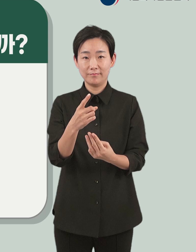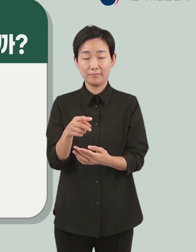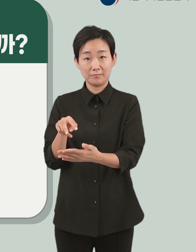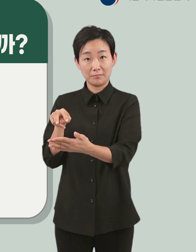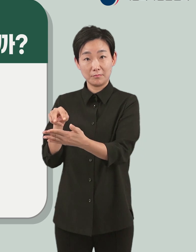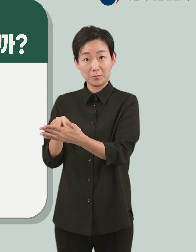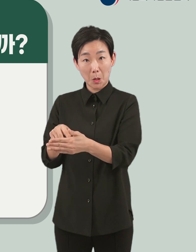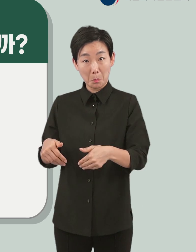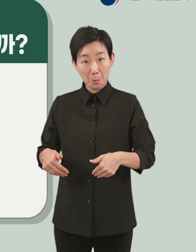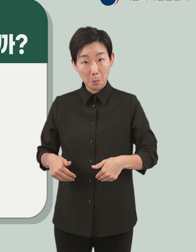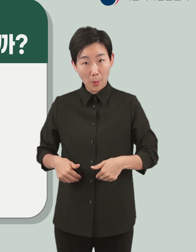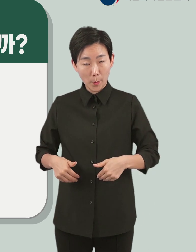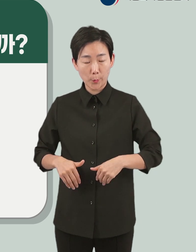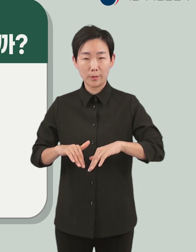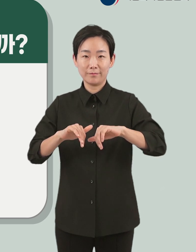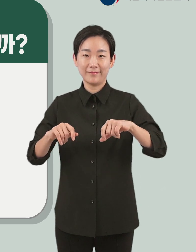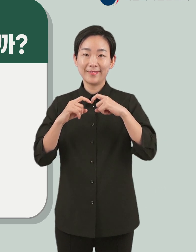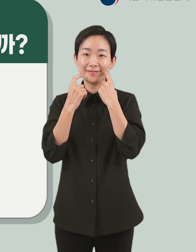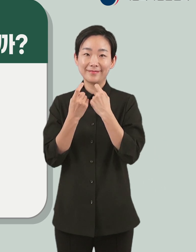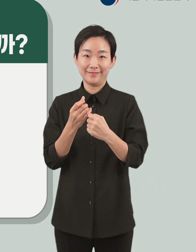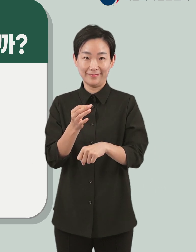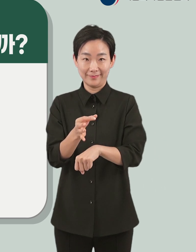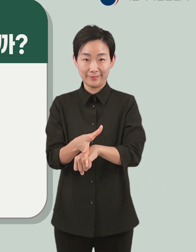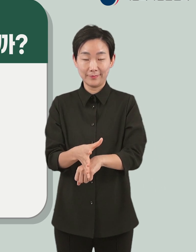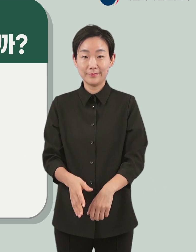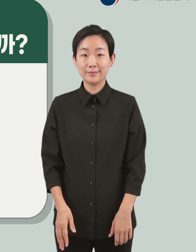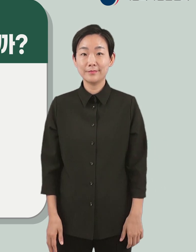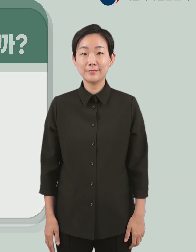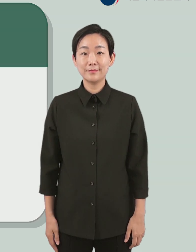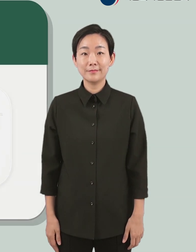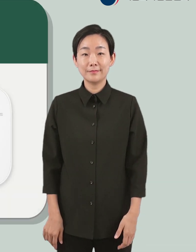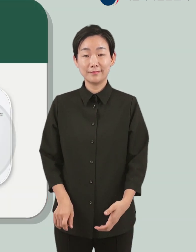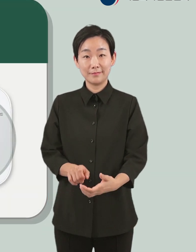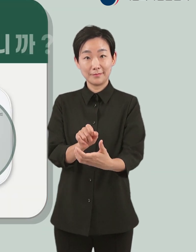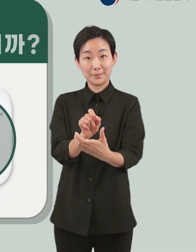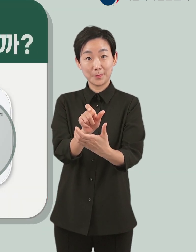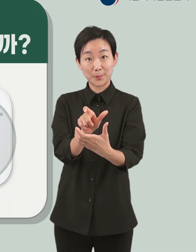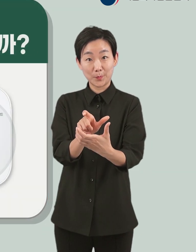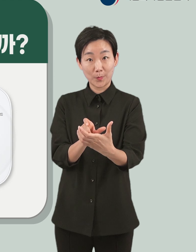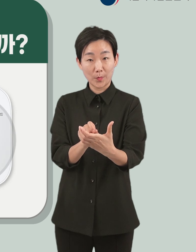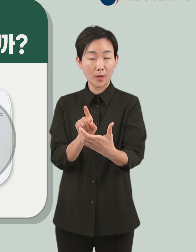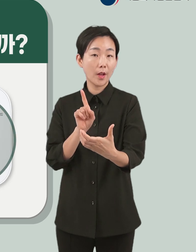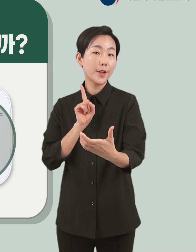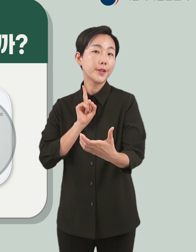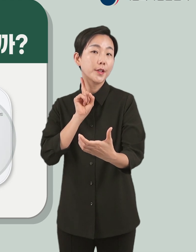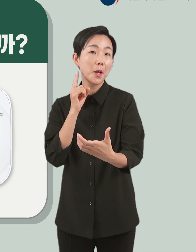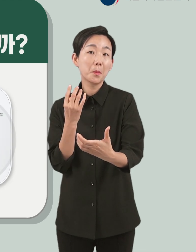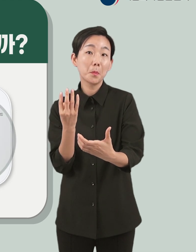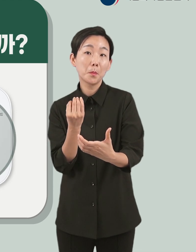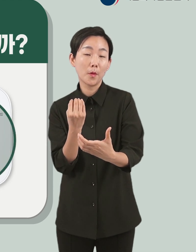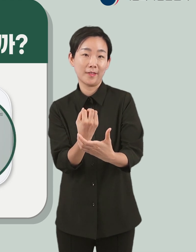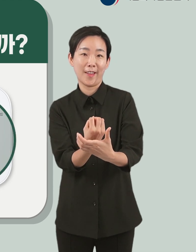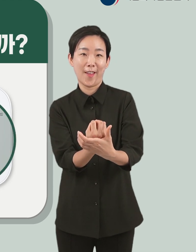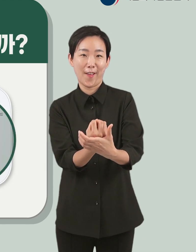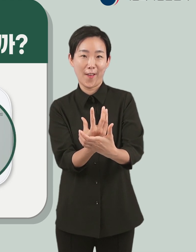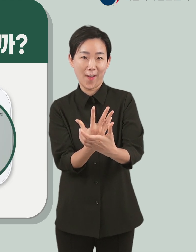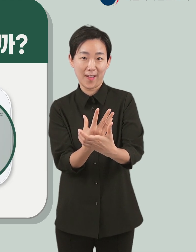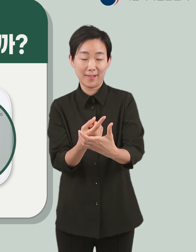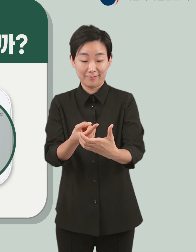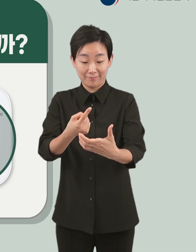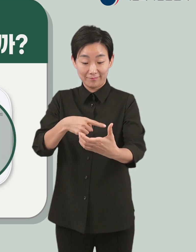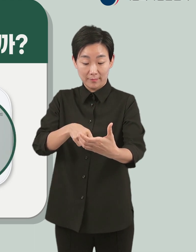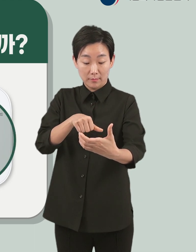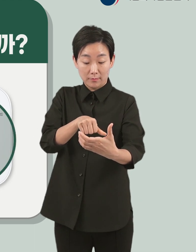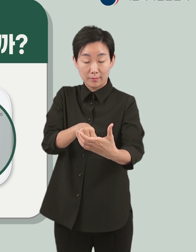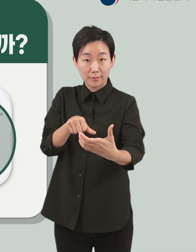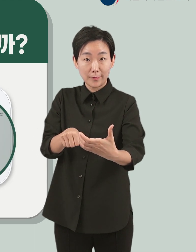구성이며 별매품으로 어댑터를 구매하여 사용할 수도 있습니다. 본체 앞면에는 혈압 수치를 표시하는 화면이